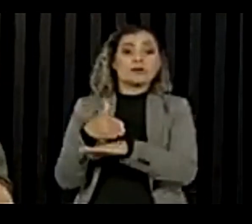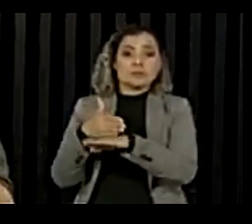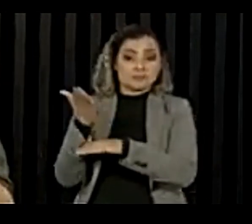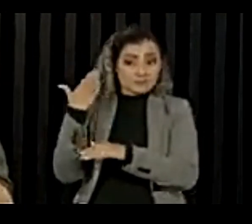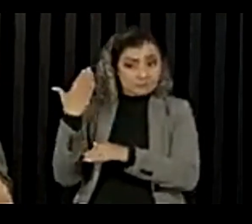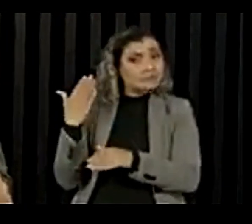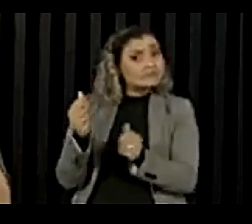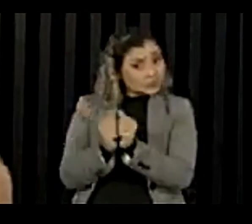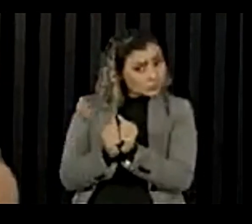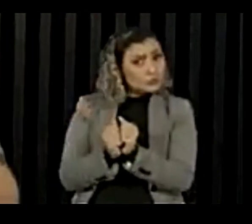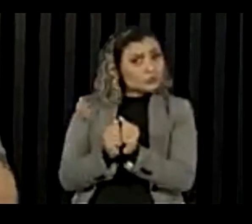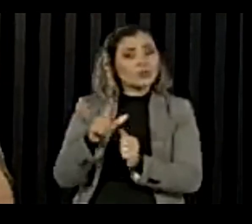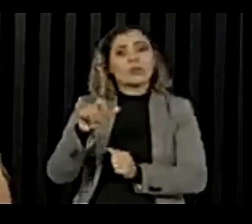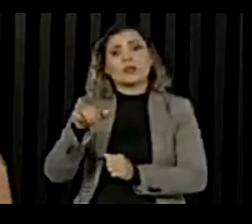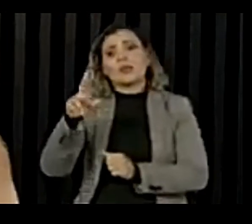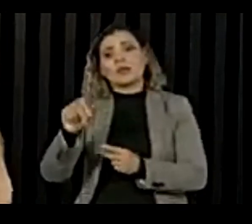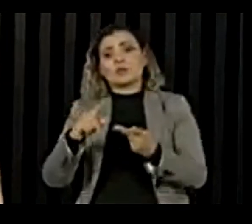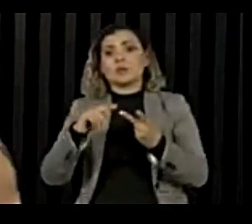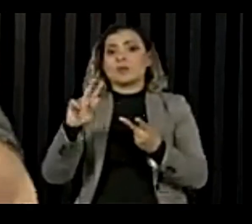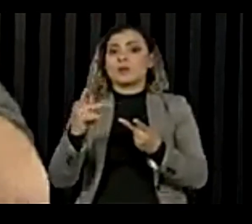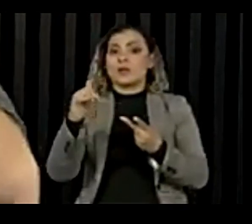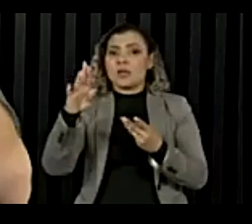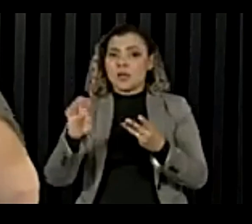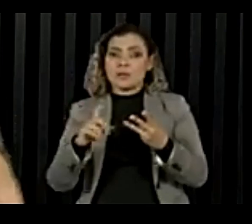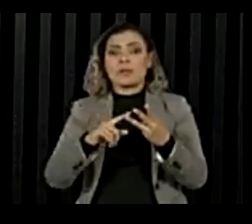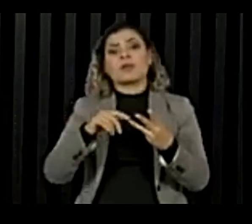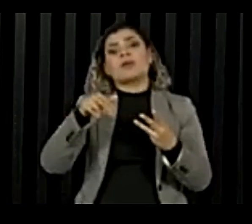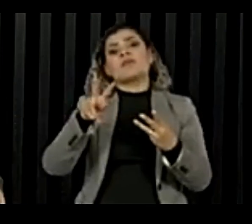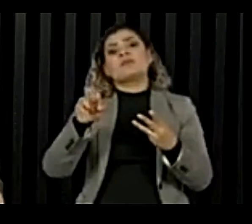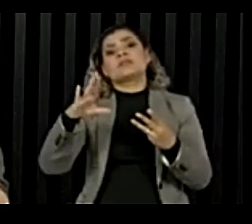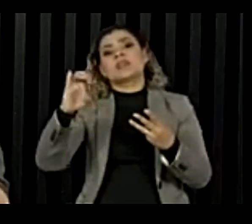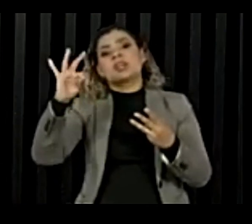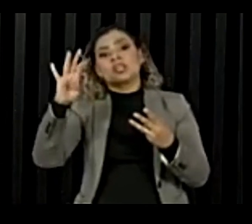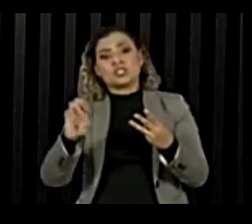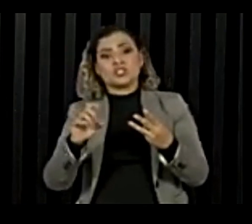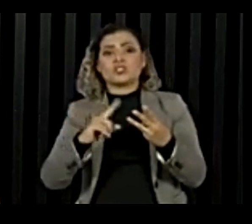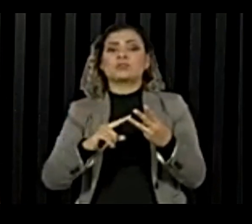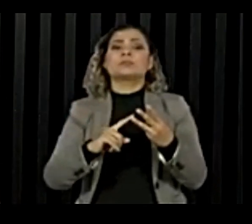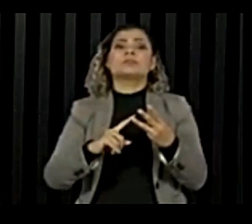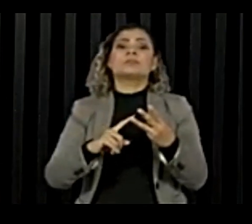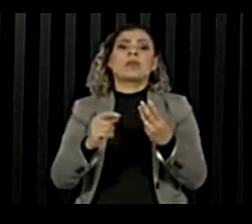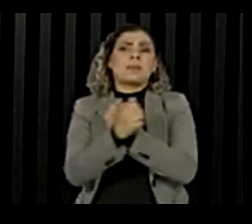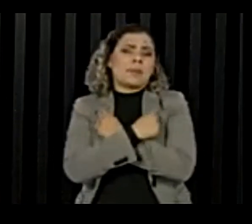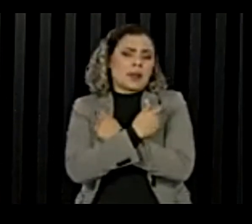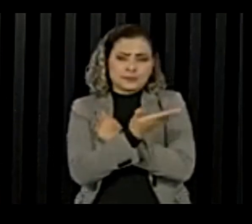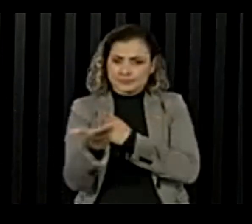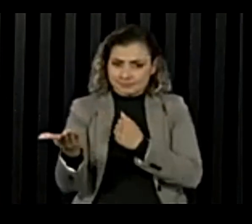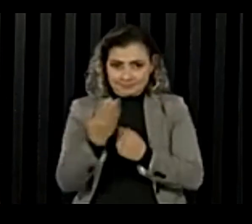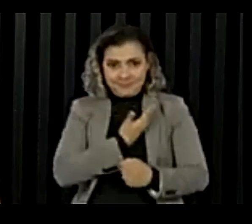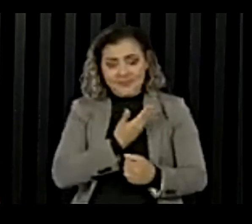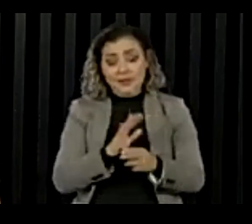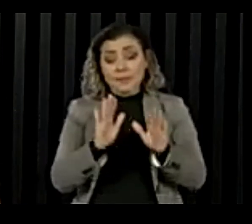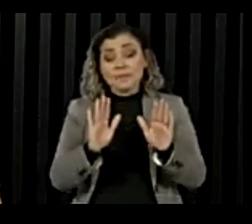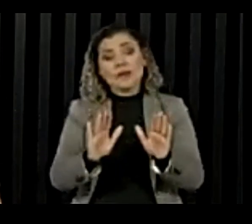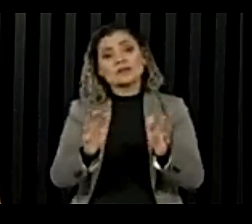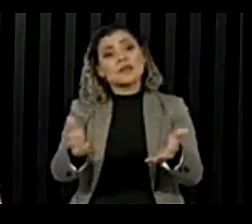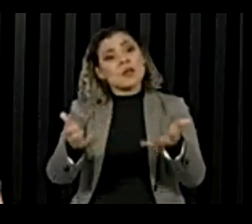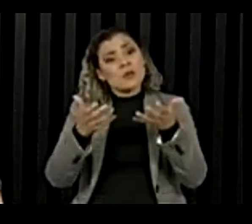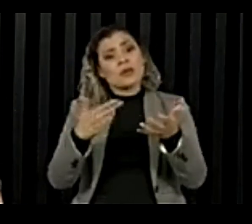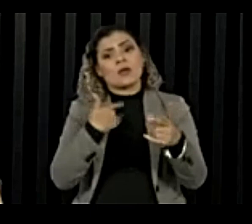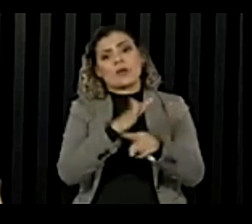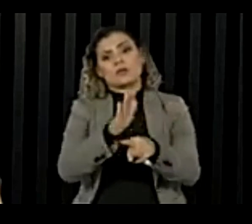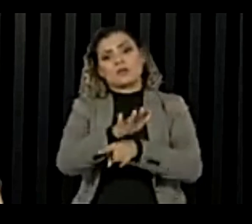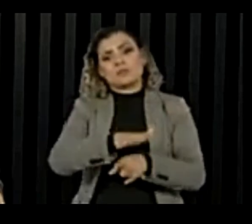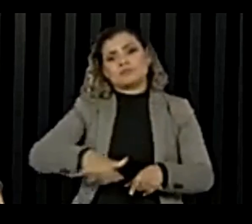época, como Leandro, Guilherme, Vicente. Vicente não trabalha, mas manda um abraço para eles. e eu quero muito poder ajudar